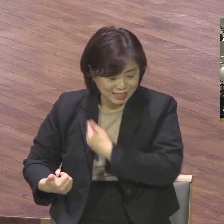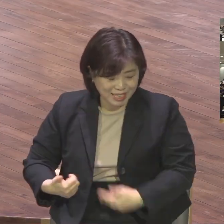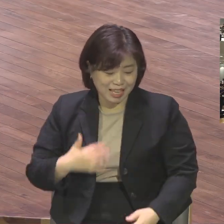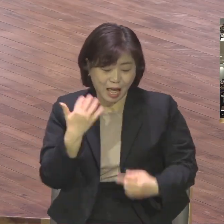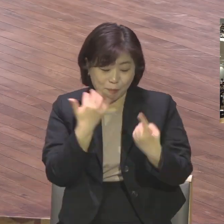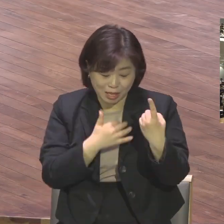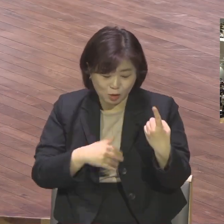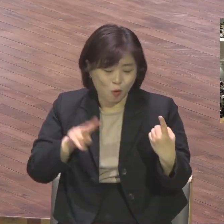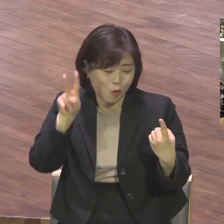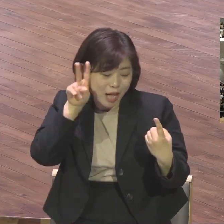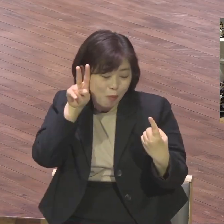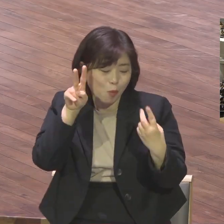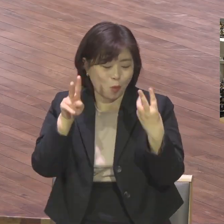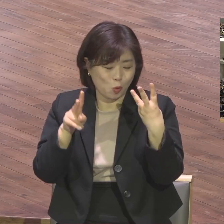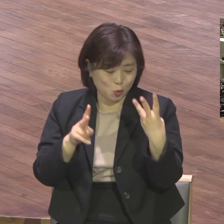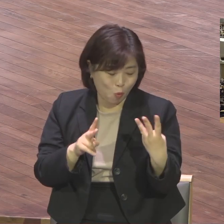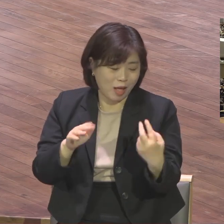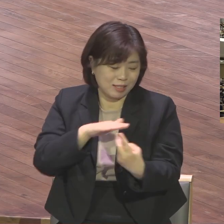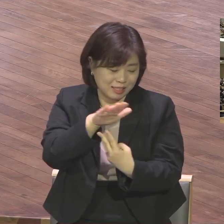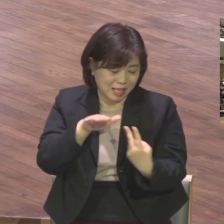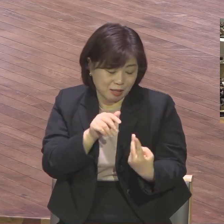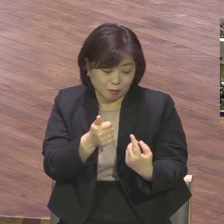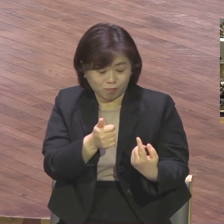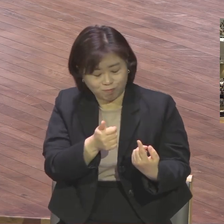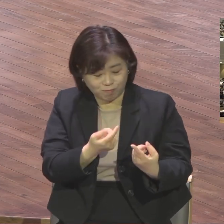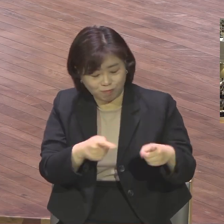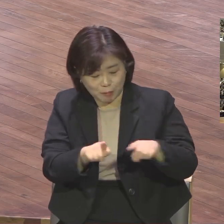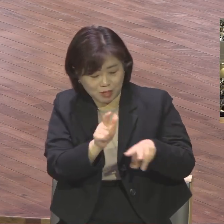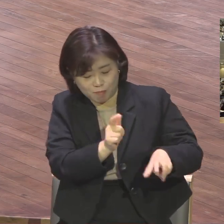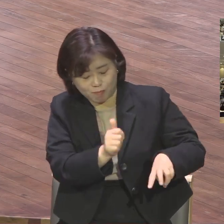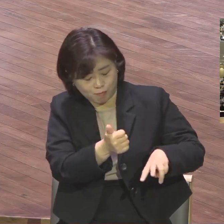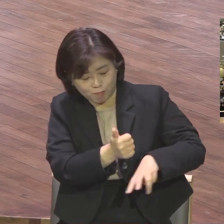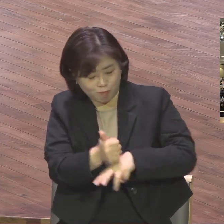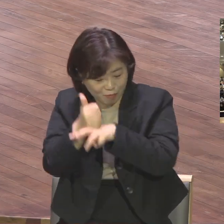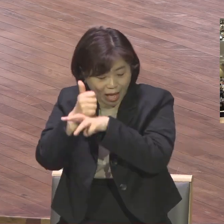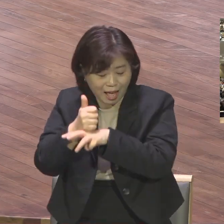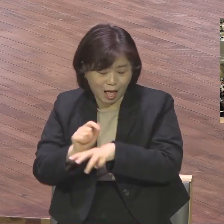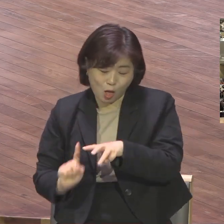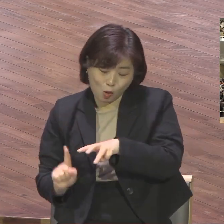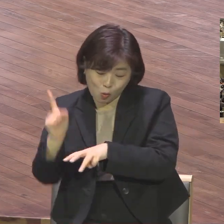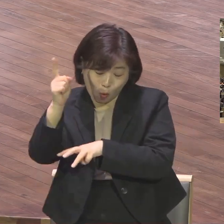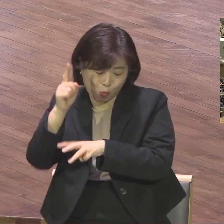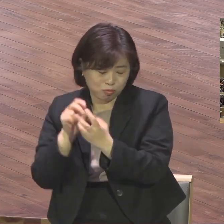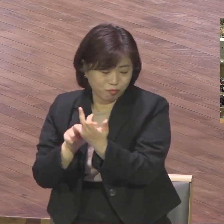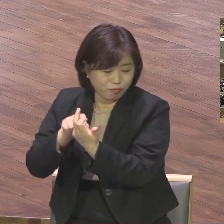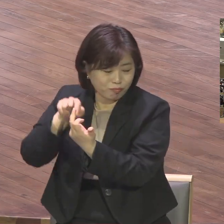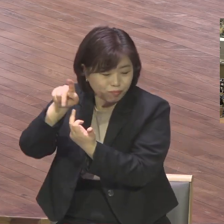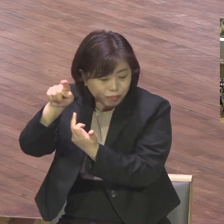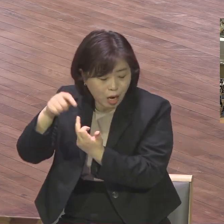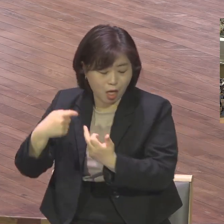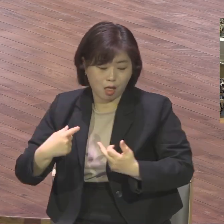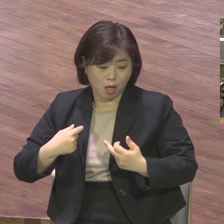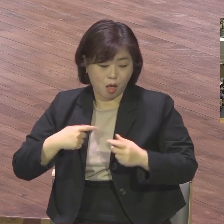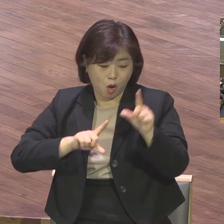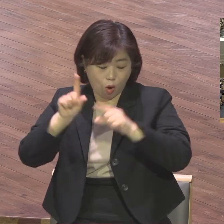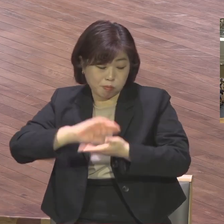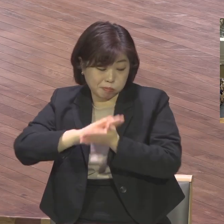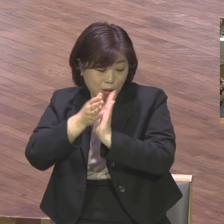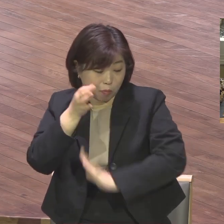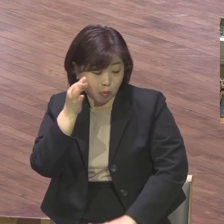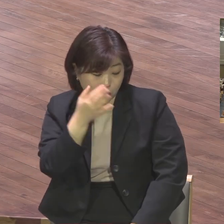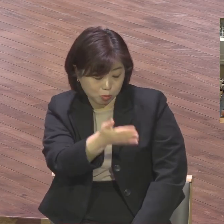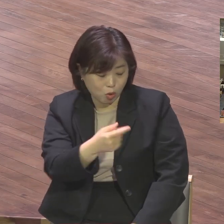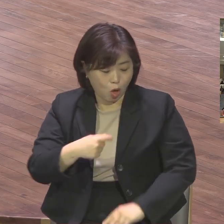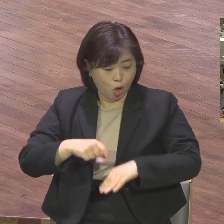야고보와 요한을 데리시고 따로 높은 산에 올라가셨더니 그들 앞에서 변형되사 그 옷이 광채가 나며 세상에서 빨래하는